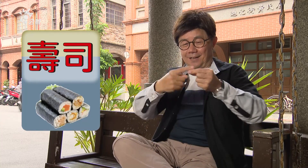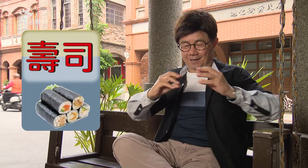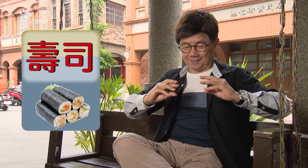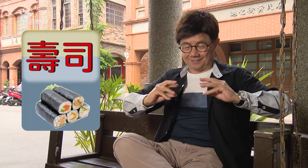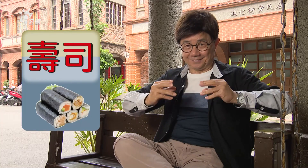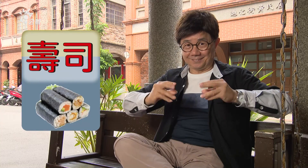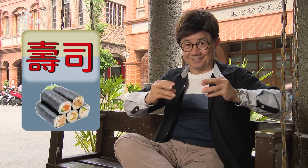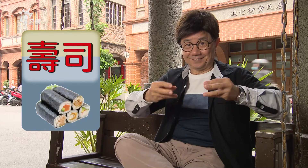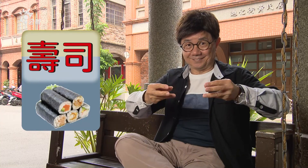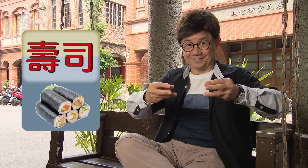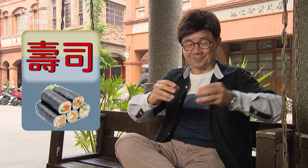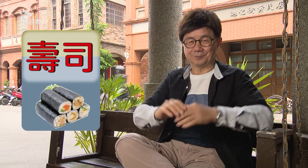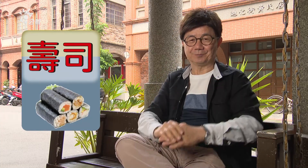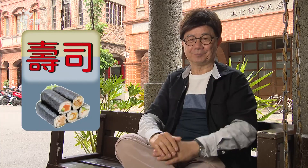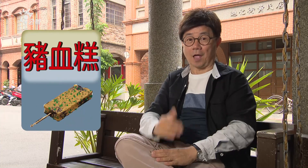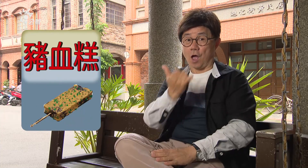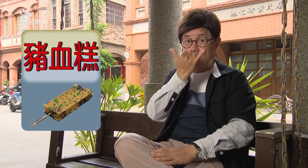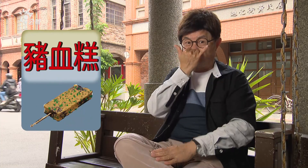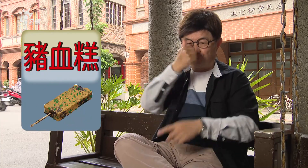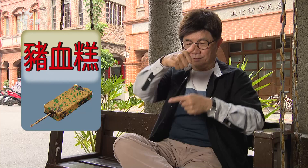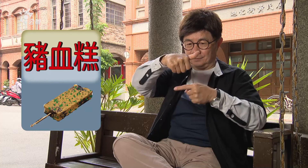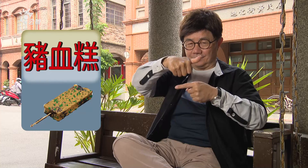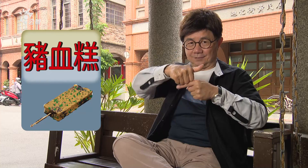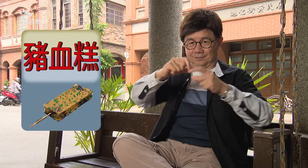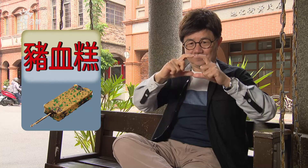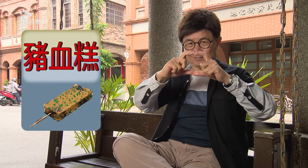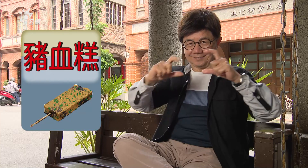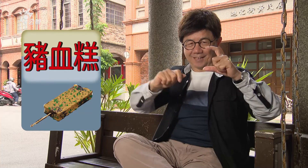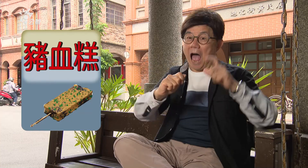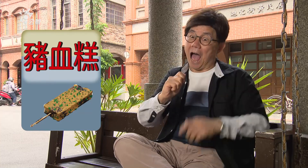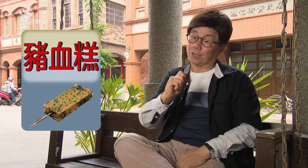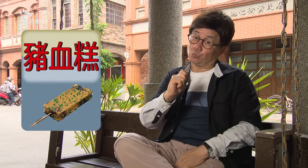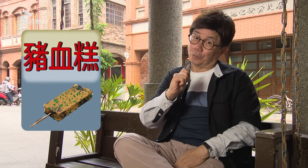寿司，猪血糕，